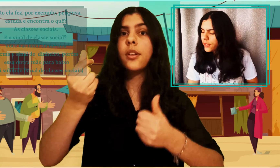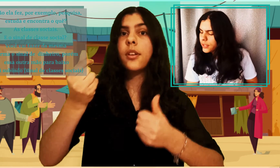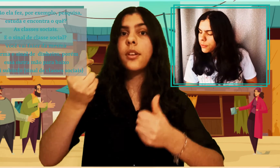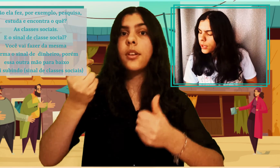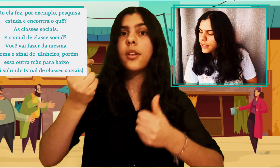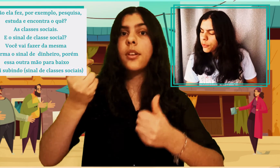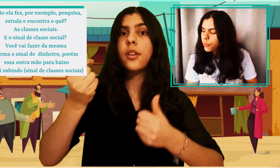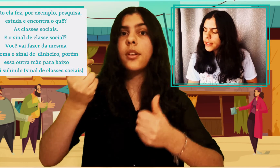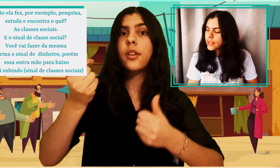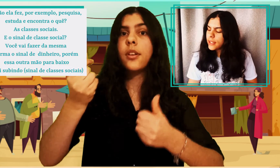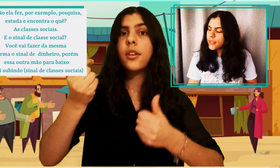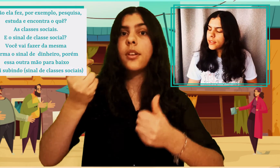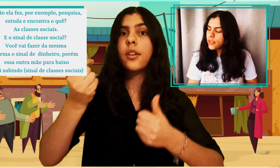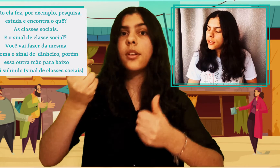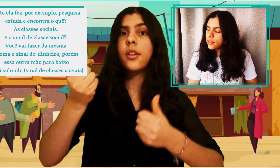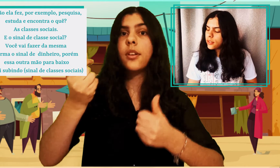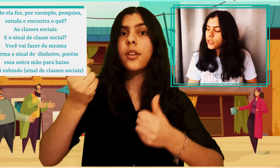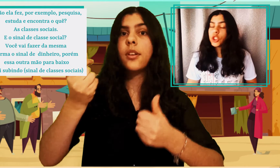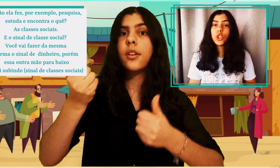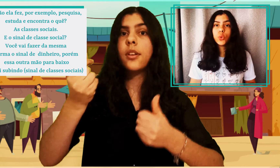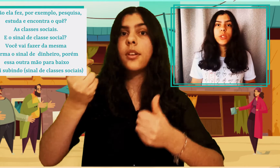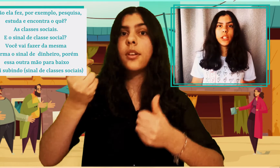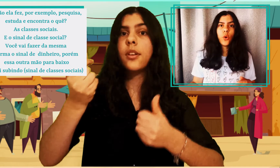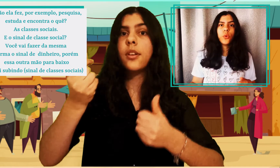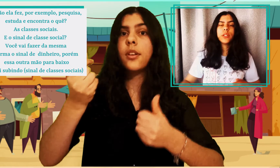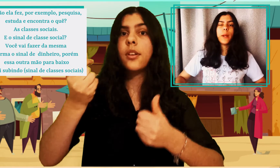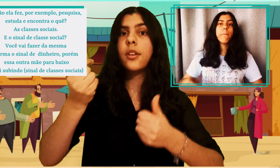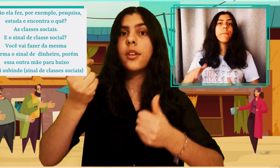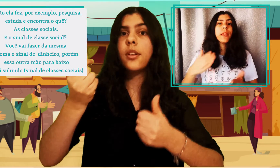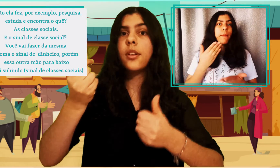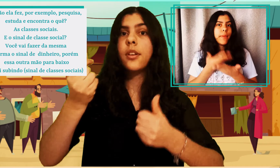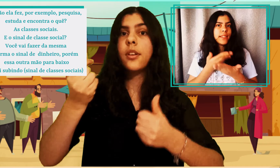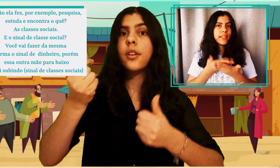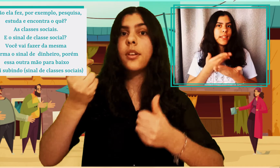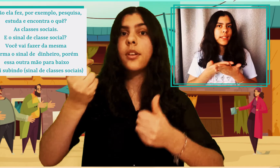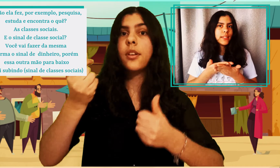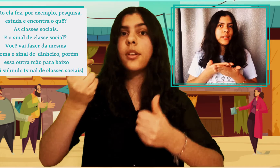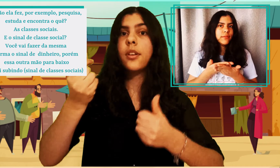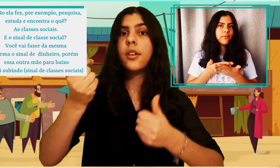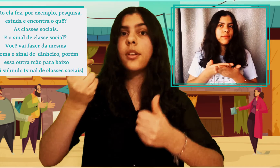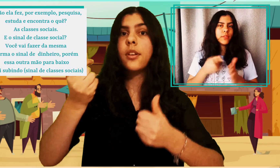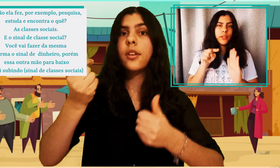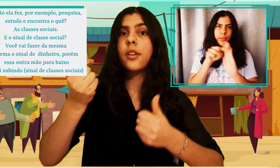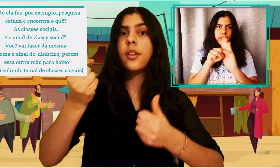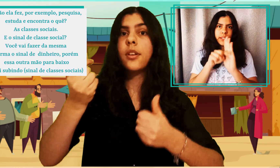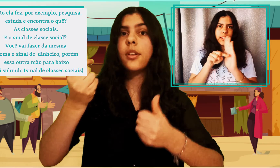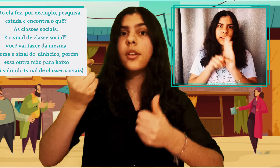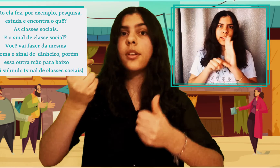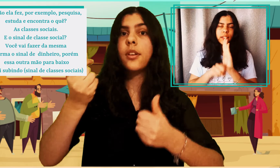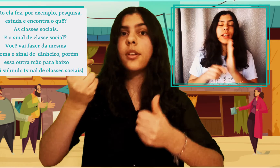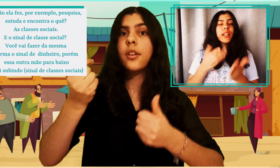Ela fez, por exemplo, pesquisa, estuda e encontra. Pesquisa,